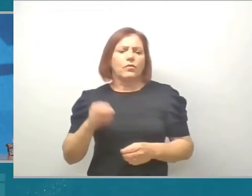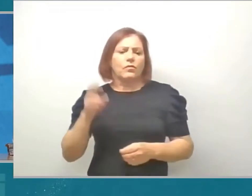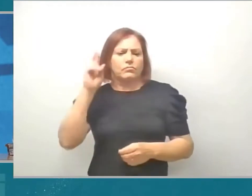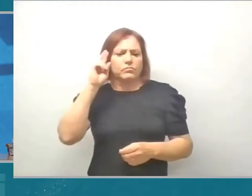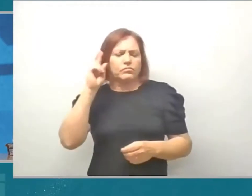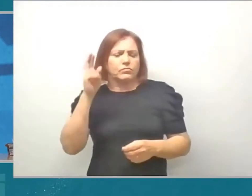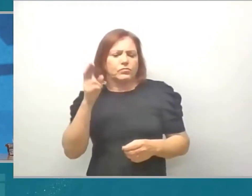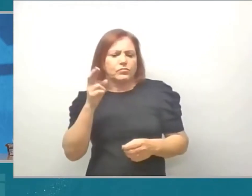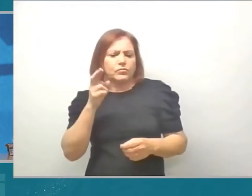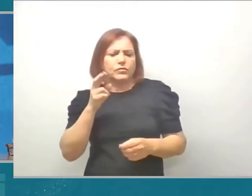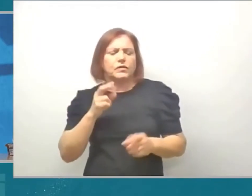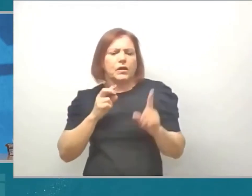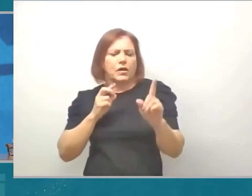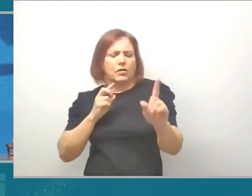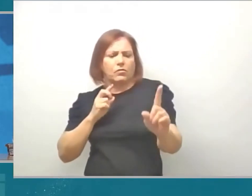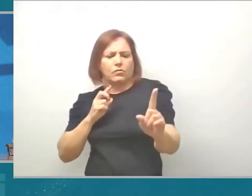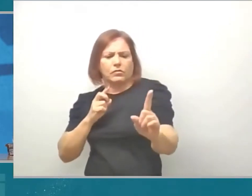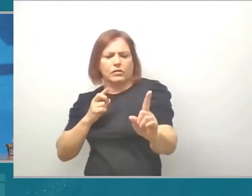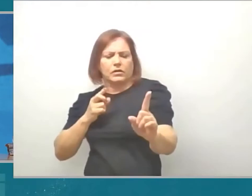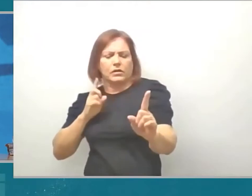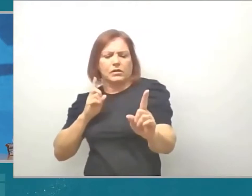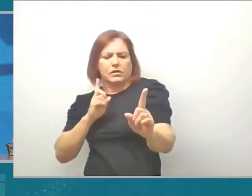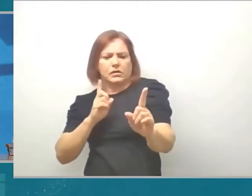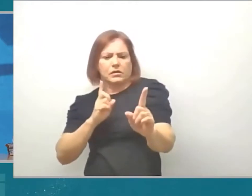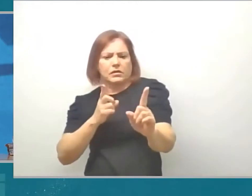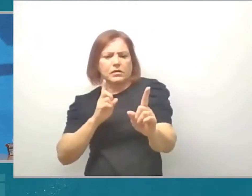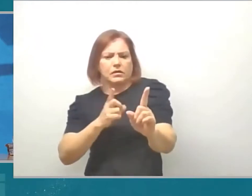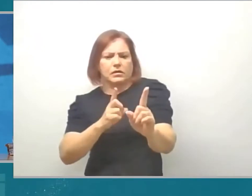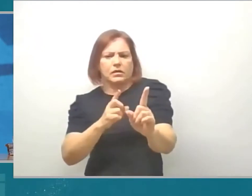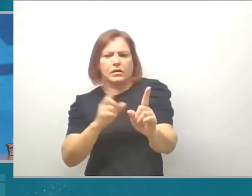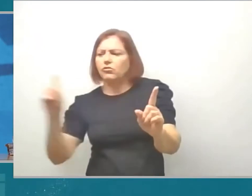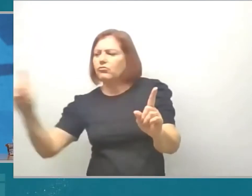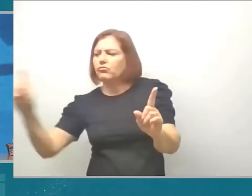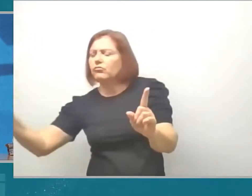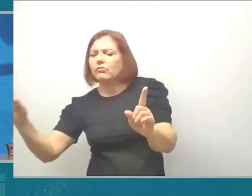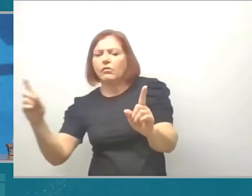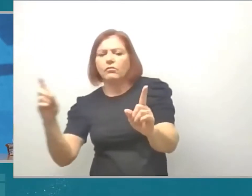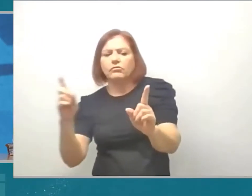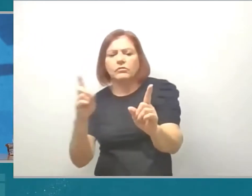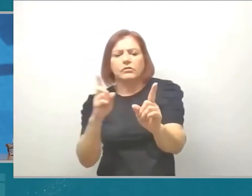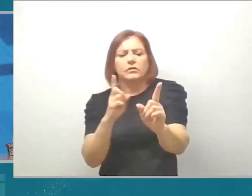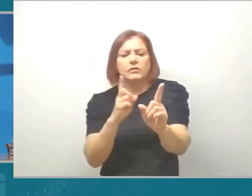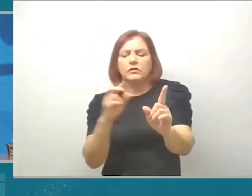sair da cena. Ele tinha que se juntar ao Senhor.